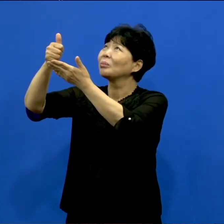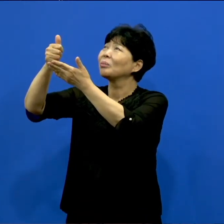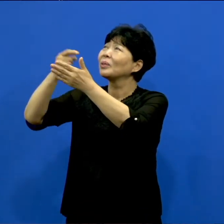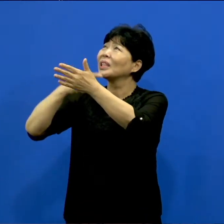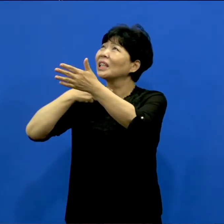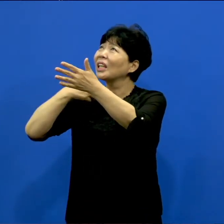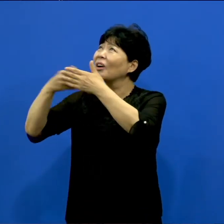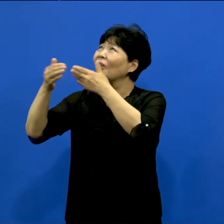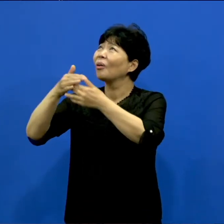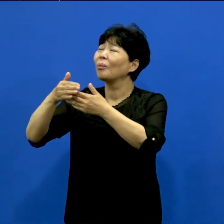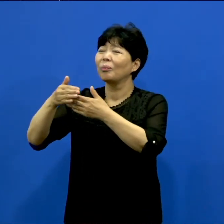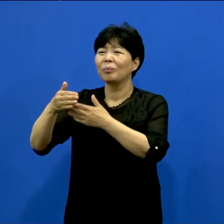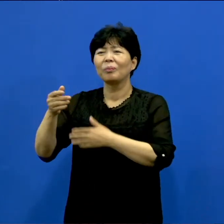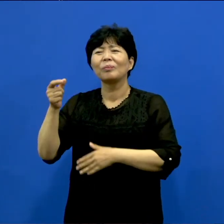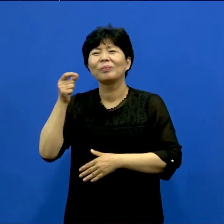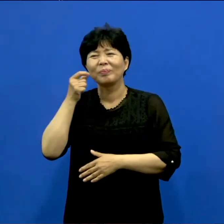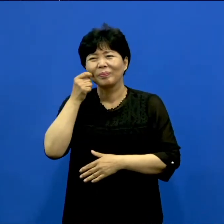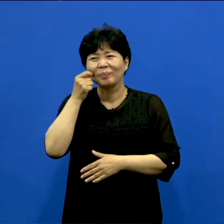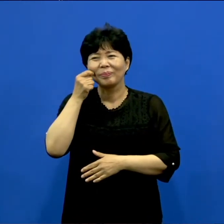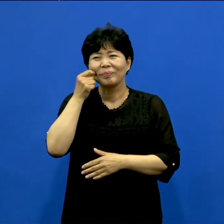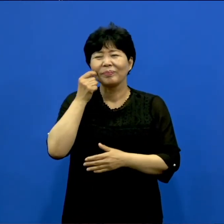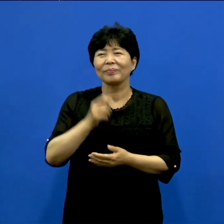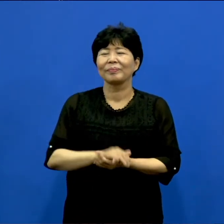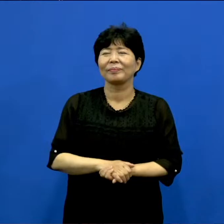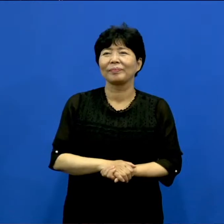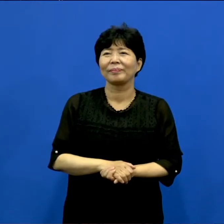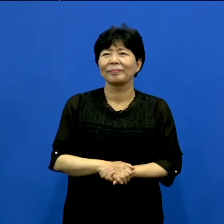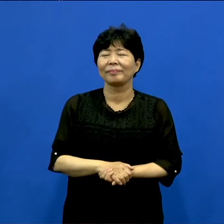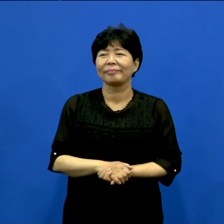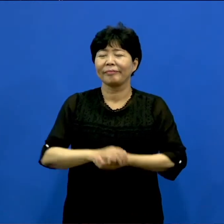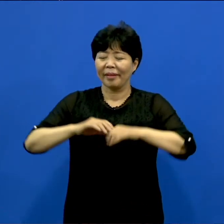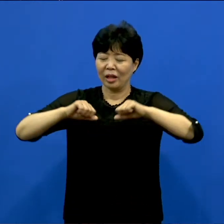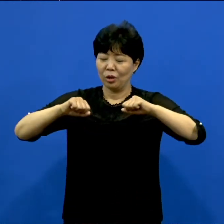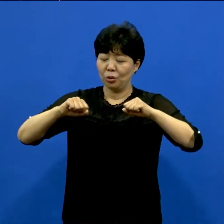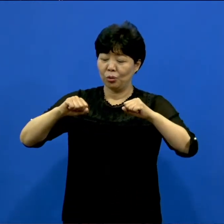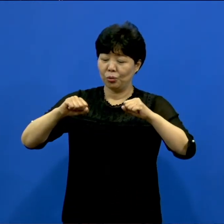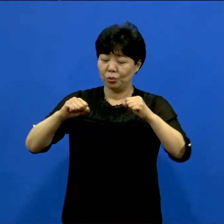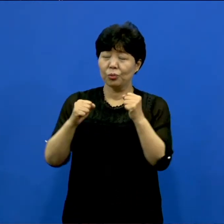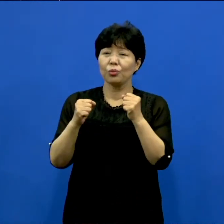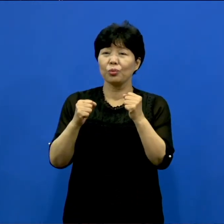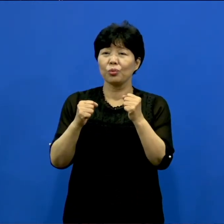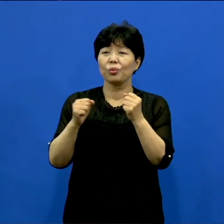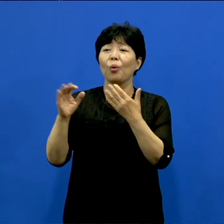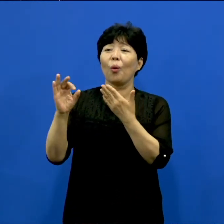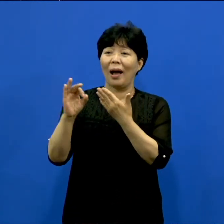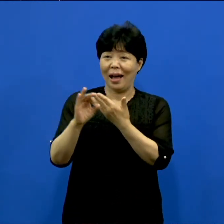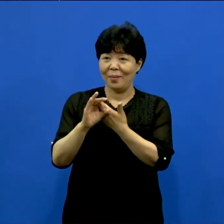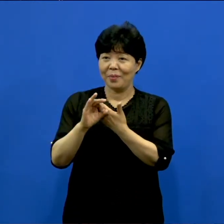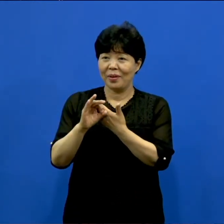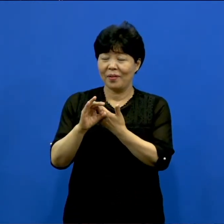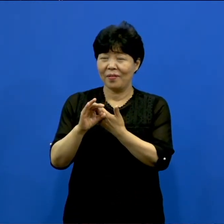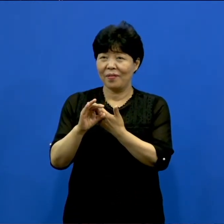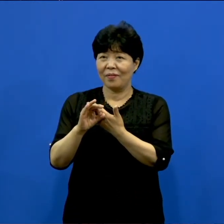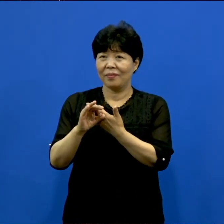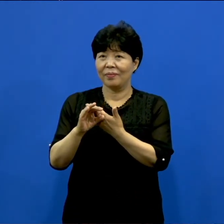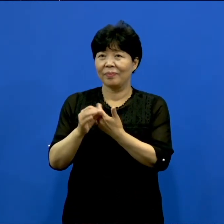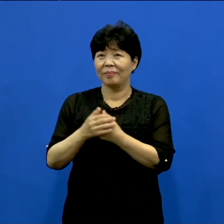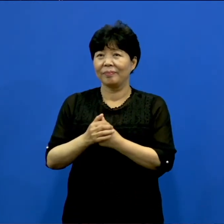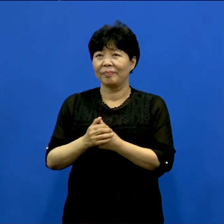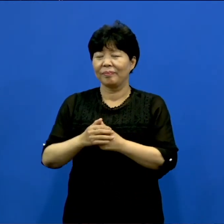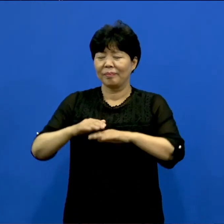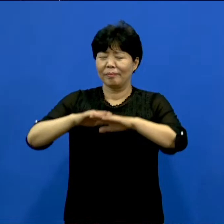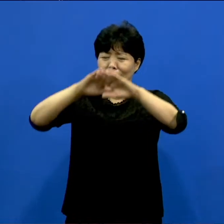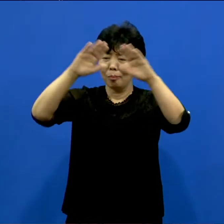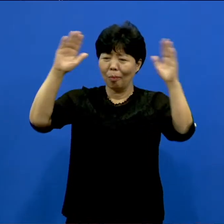선하심이 무엇인지를 알 수가 없다는 것입니다. 그래서 이 순종을 할 수만 있다면 우리의 불순종으로 왔던 모든